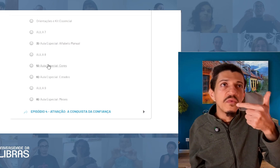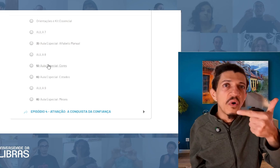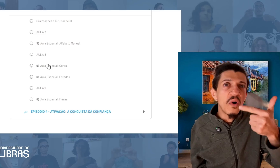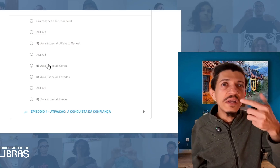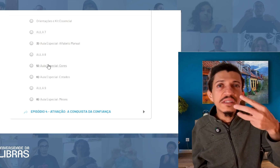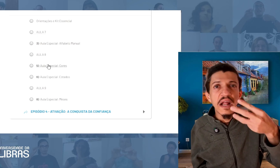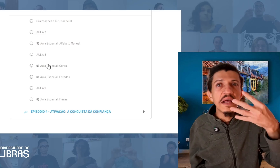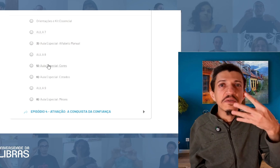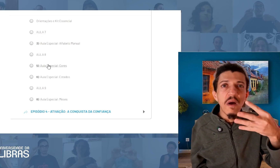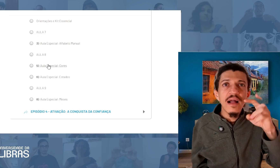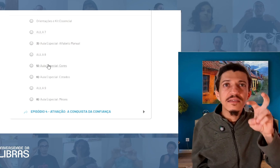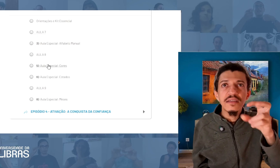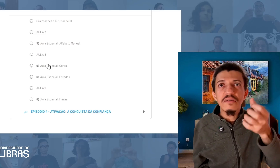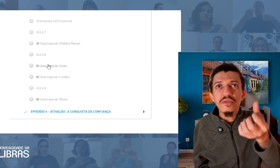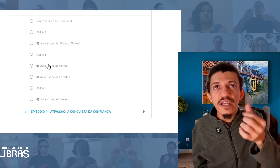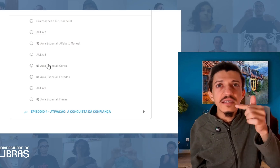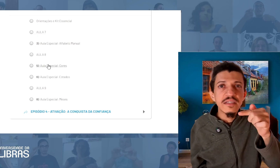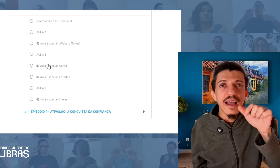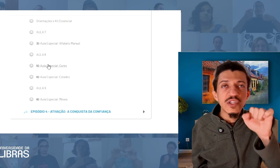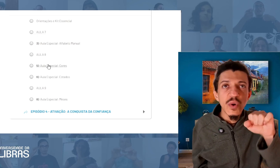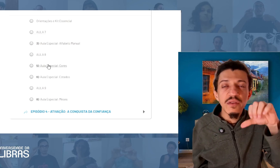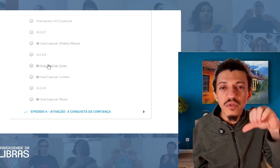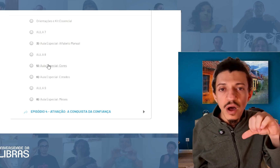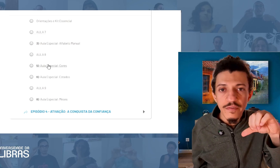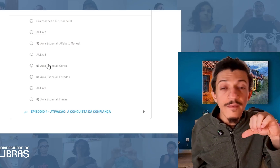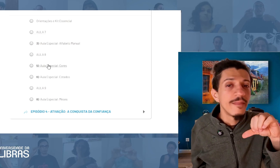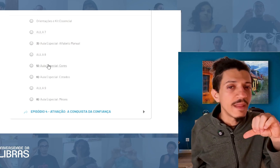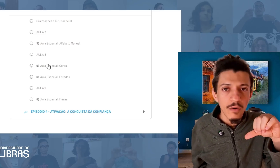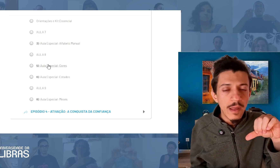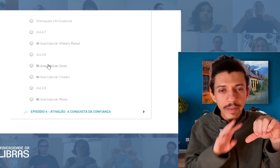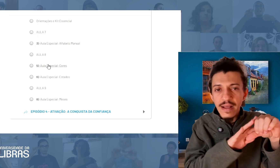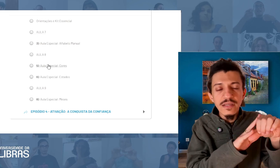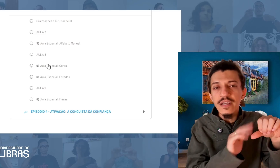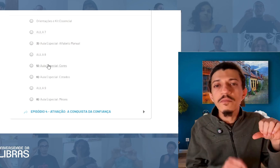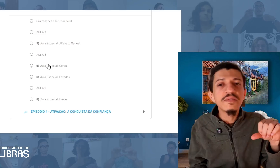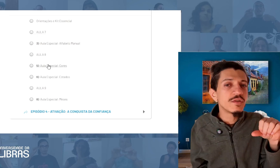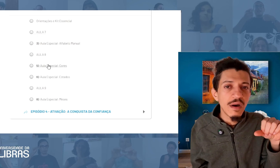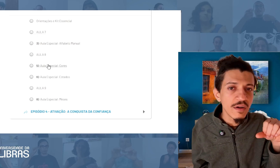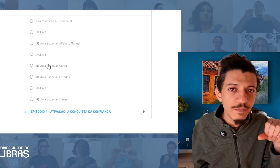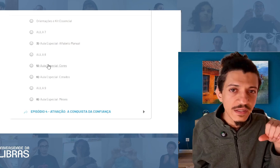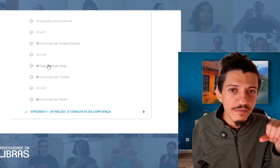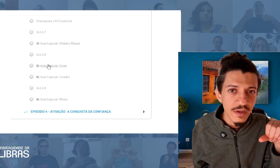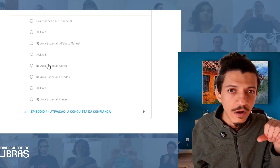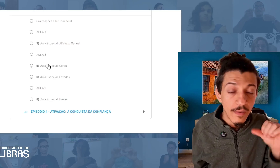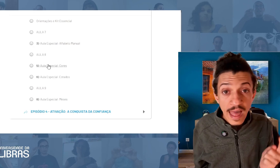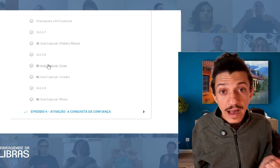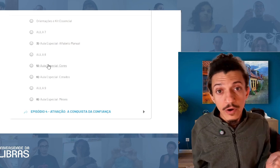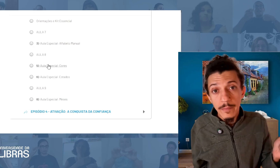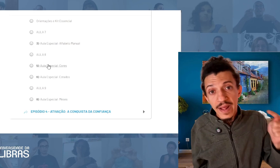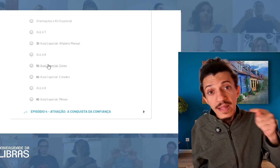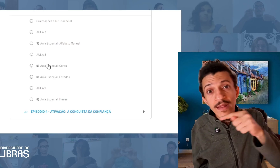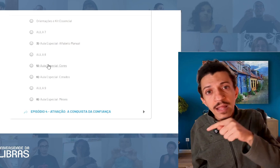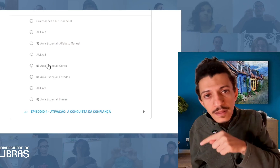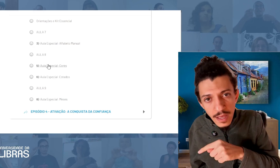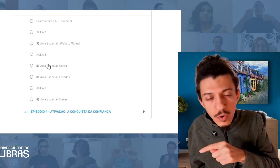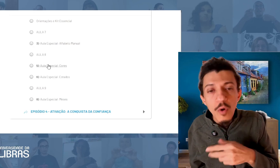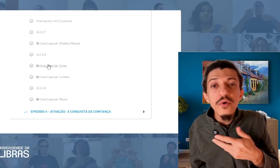1, 2, 3, 4, 5, 6, 7, 8, 9. Não, para isso aqui não precisa de uma aula específica não. Agora, para